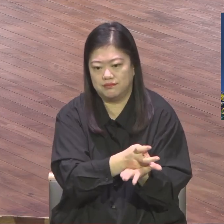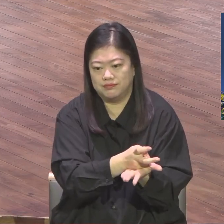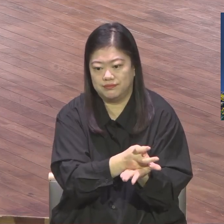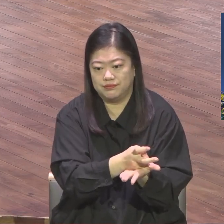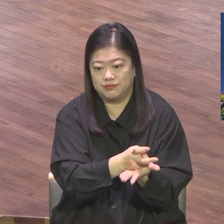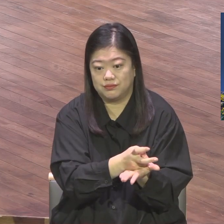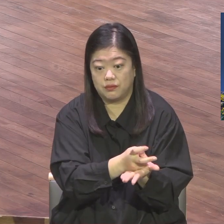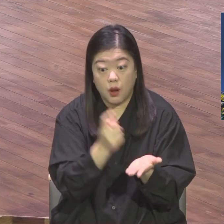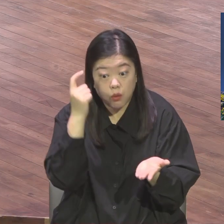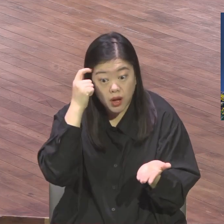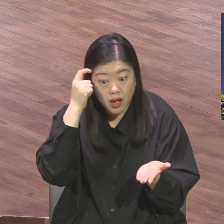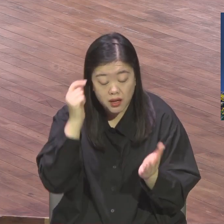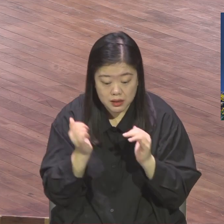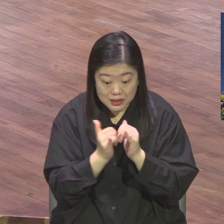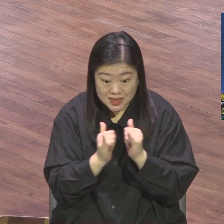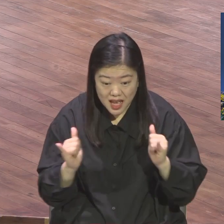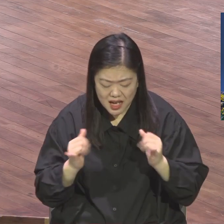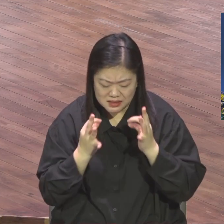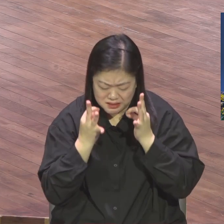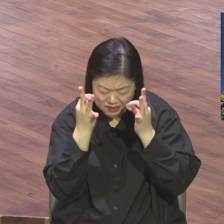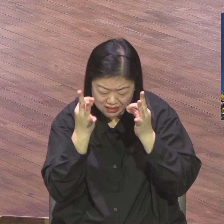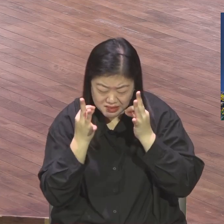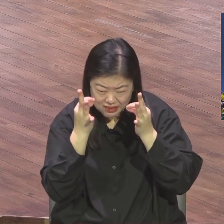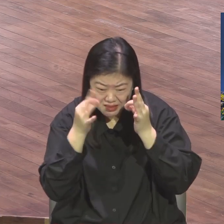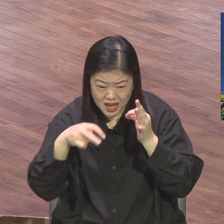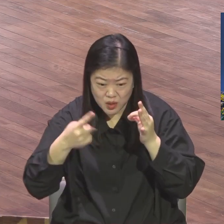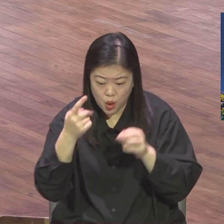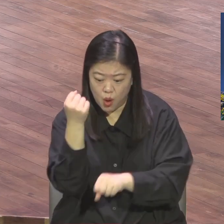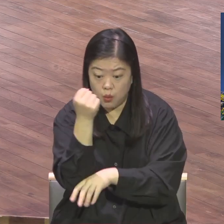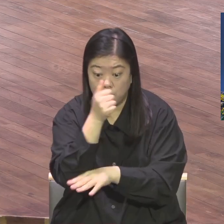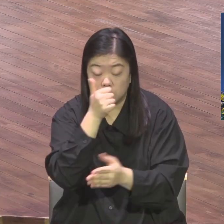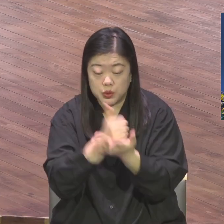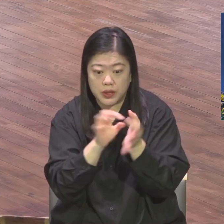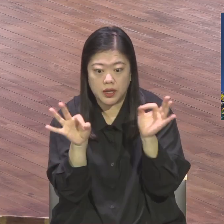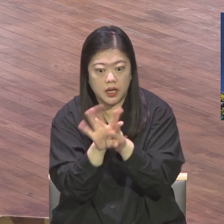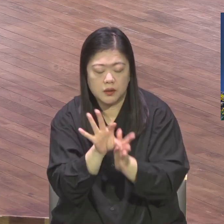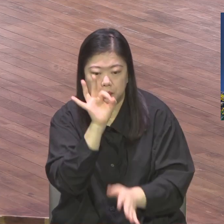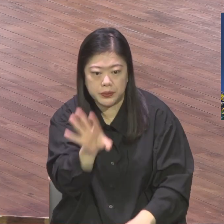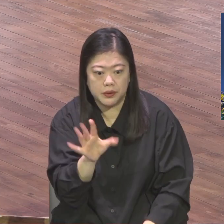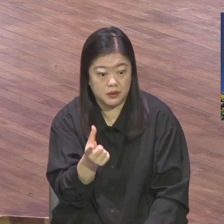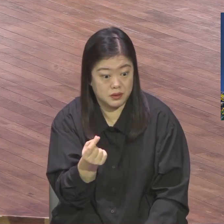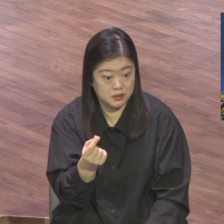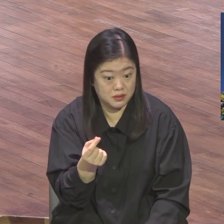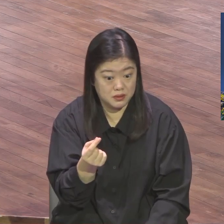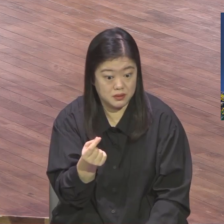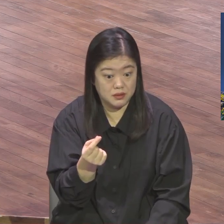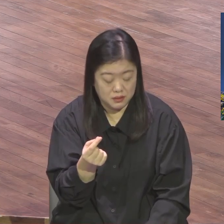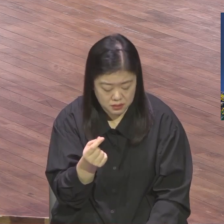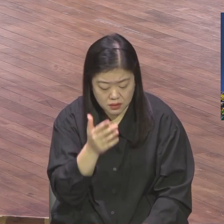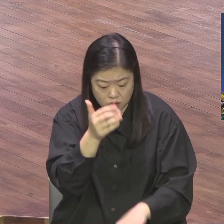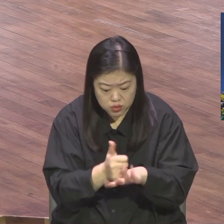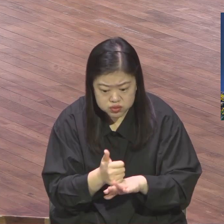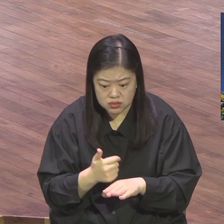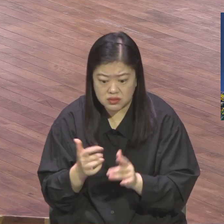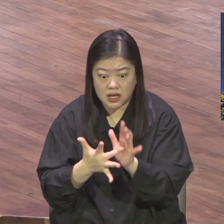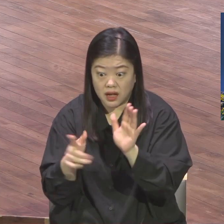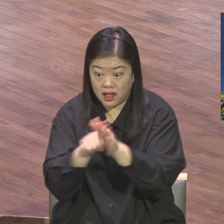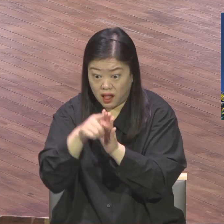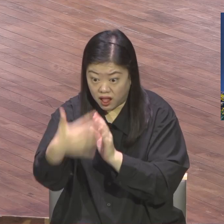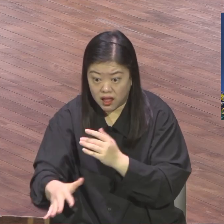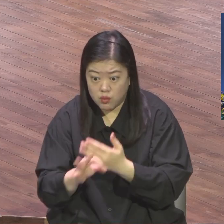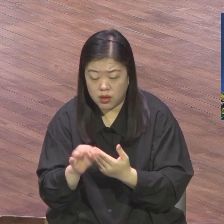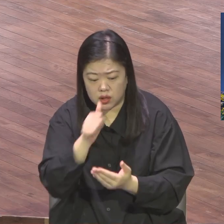스스로는 아무것도 할 수 없는 전적 타락, 전적 무능 상태에 빠져 있다.